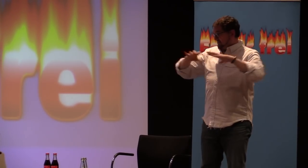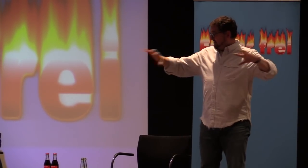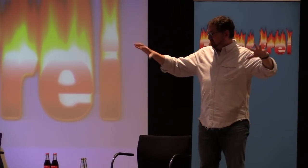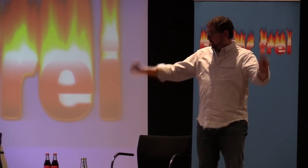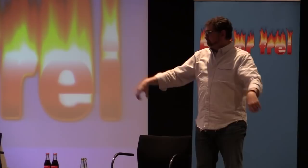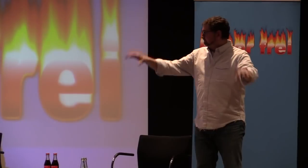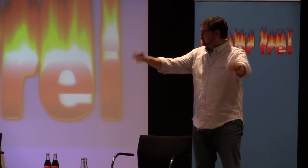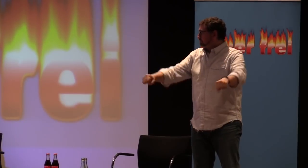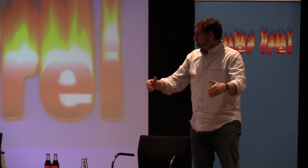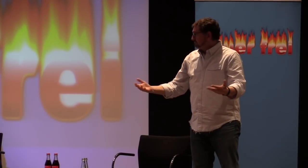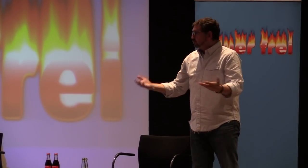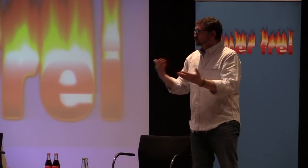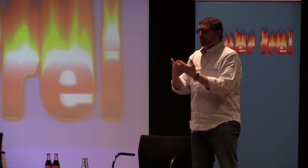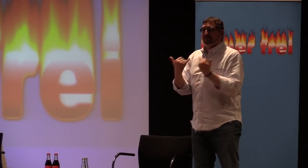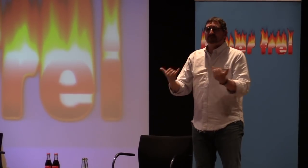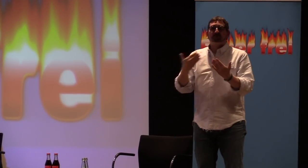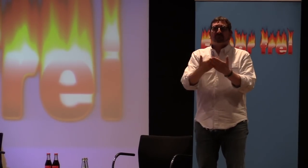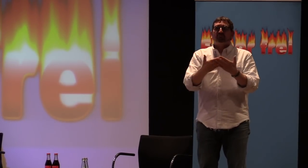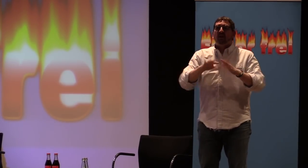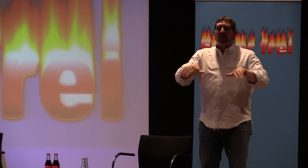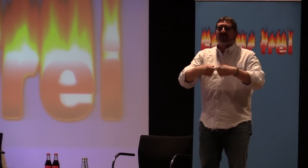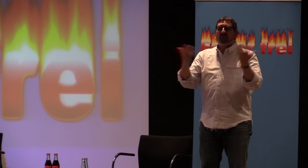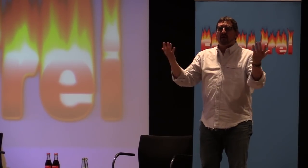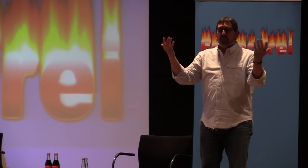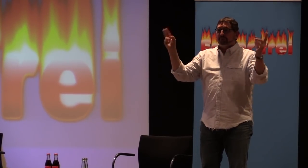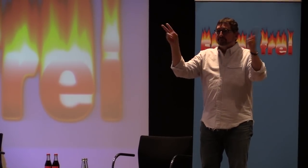auch die eben Jugendförderung erhalten bleiben kann?